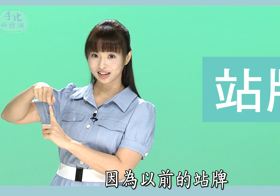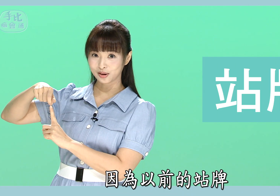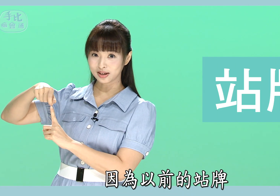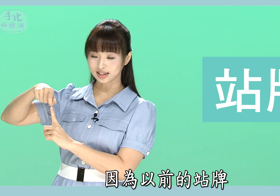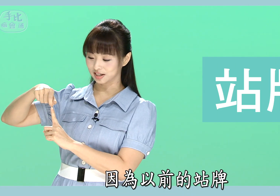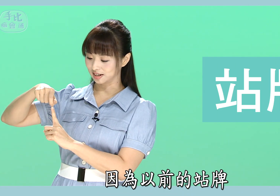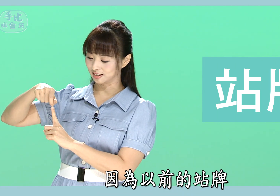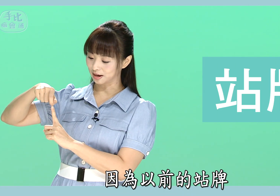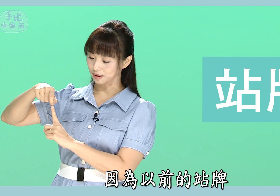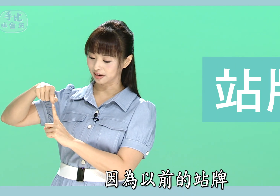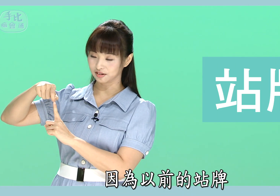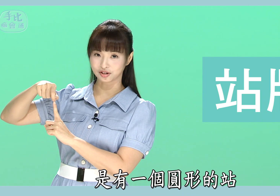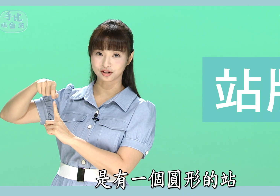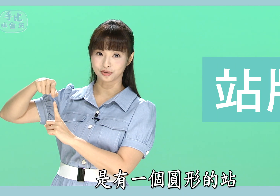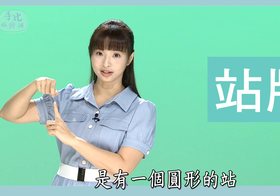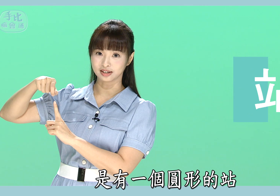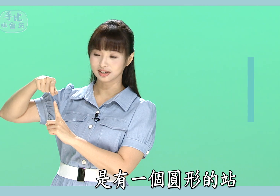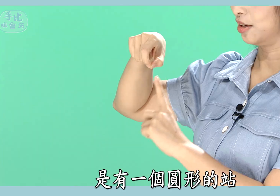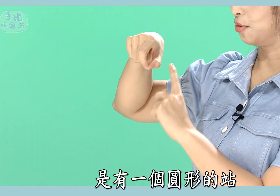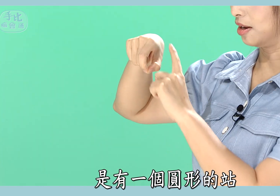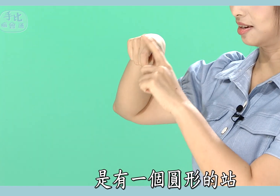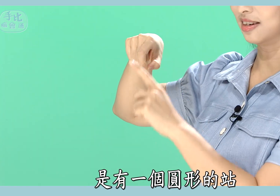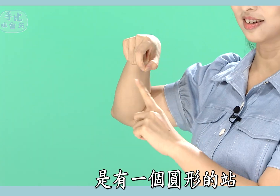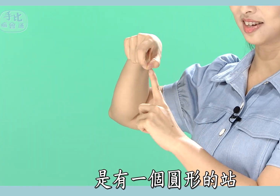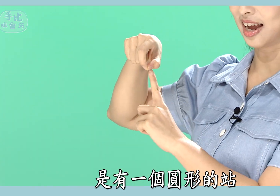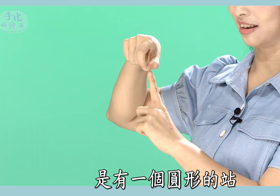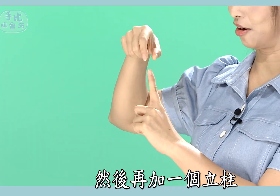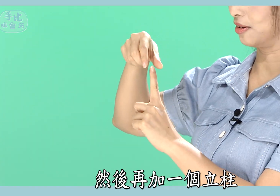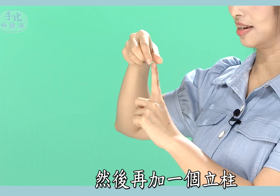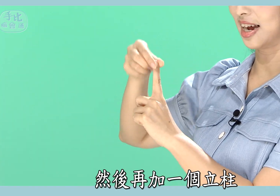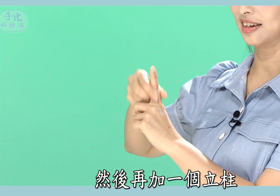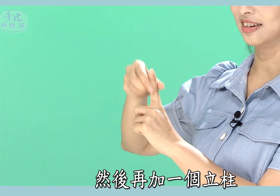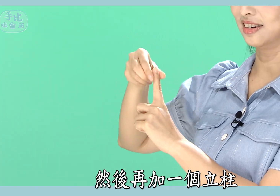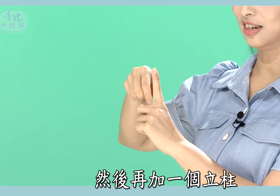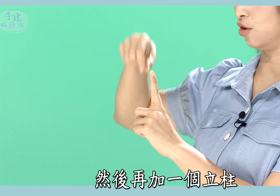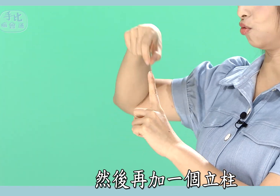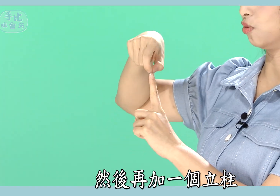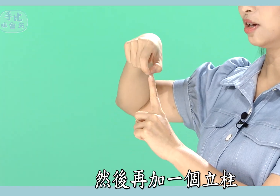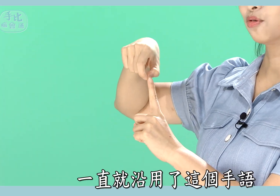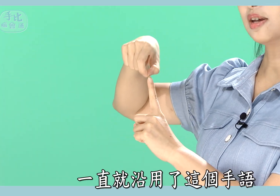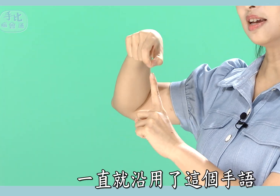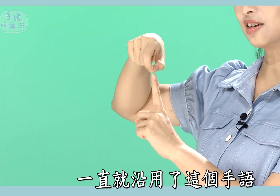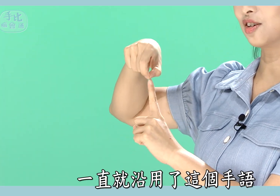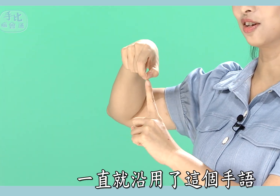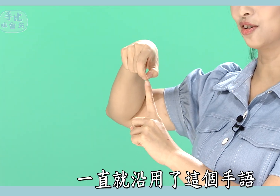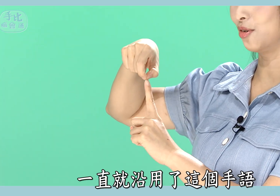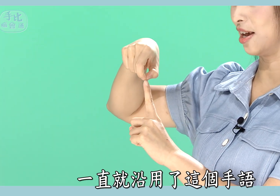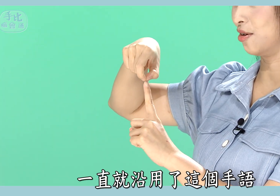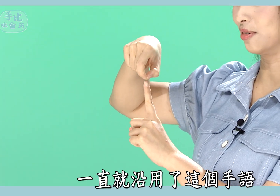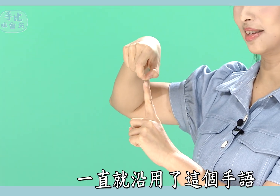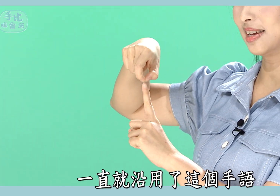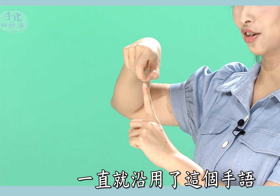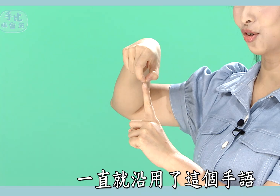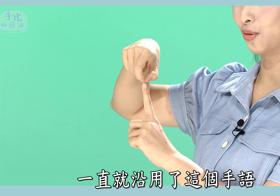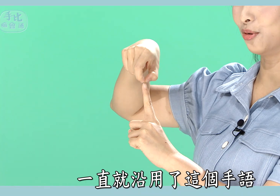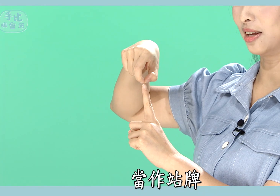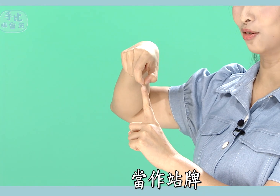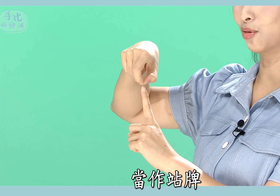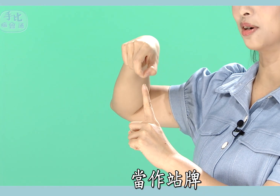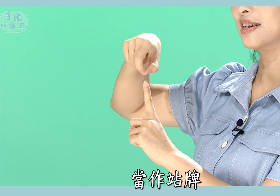为以前的站牌呢是有一个圆形的站，然后再加一个立柱，所以一直呢就沿用了这个手语当做